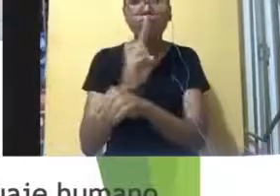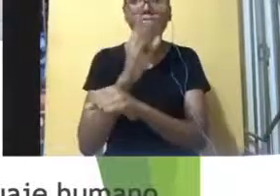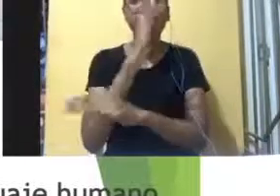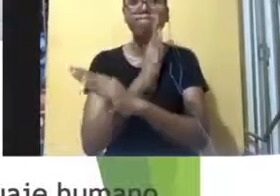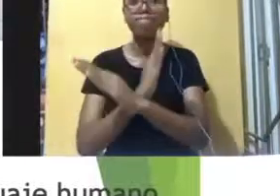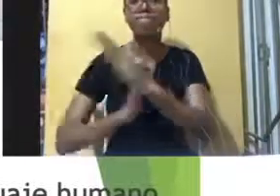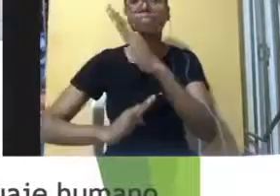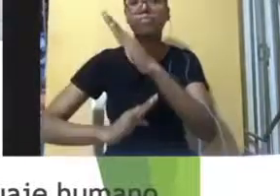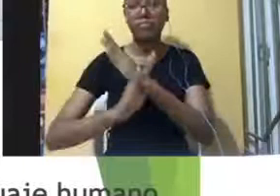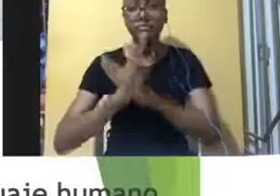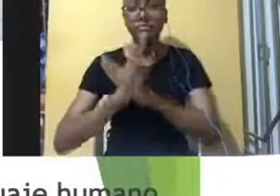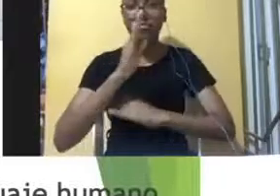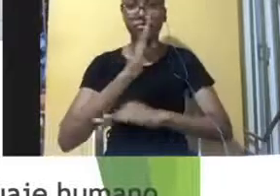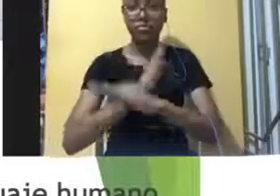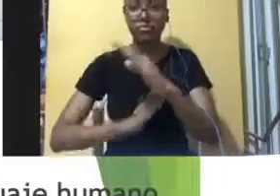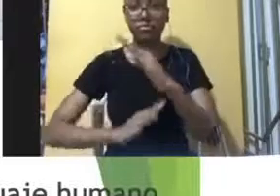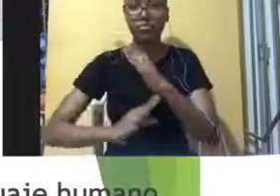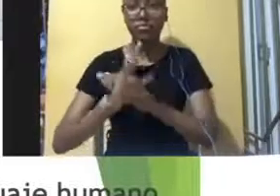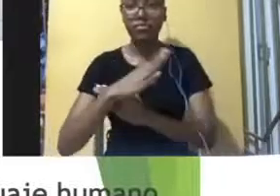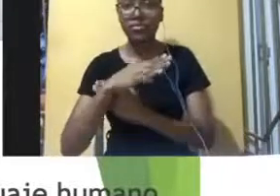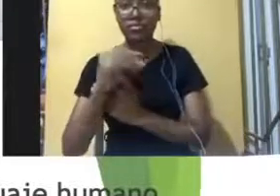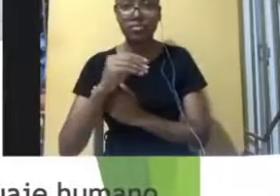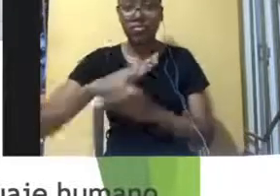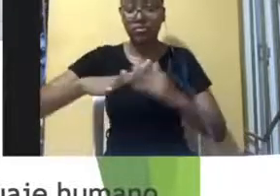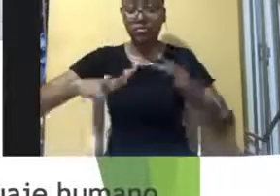y el espacio.